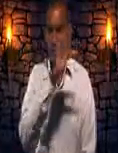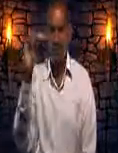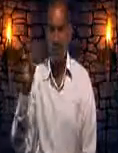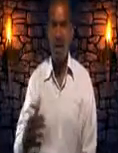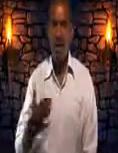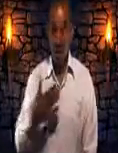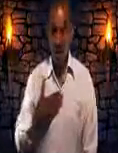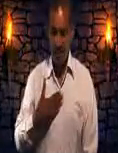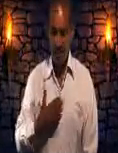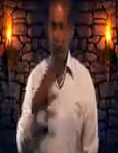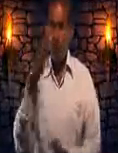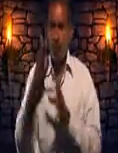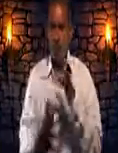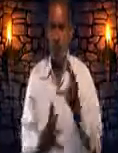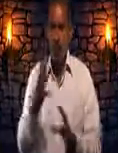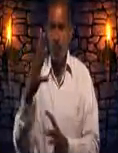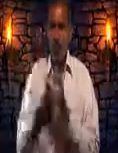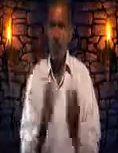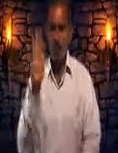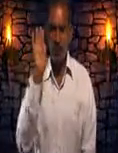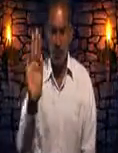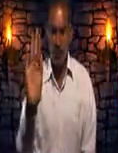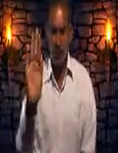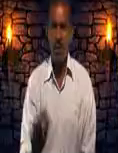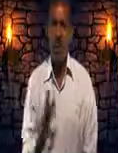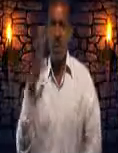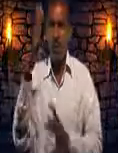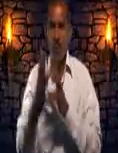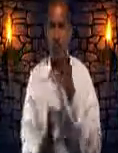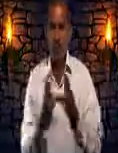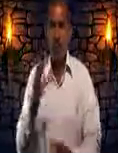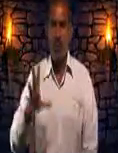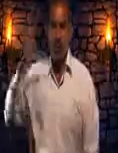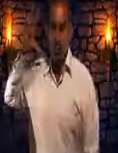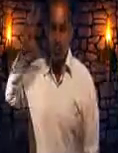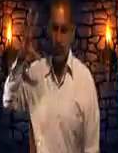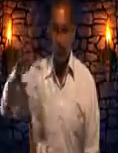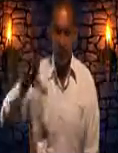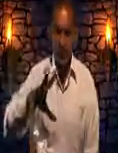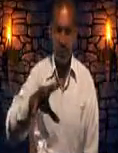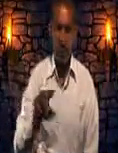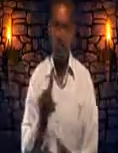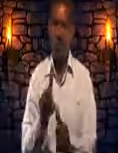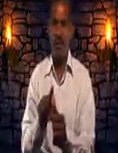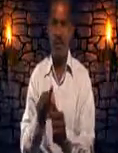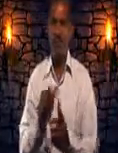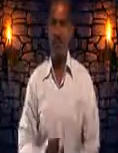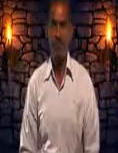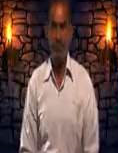வசனம் 5. நான் உலகத்தில் இருக்கையில் உலகத்திற்கு ஒளியாய் இருக்கிறேன்